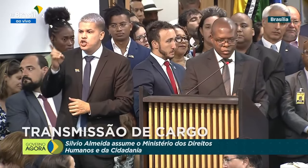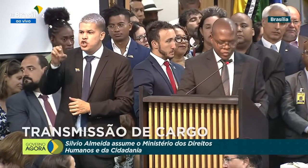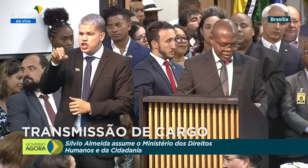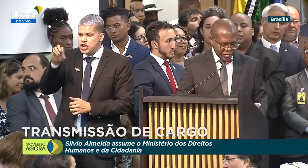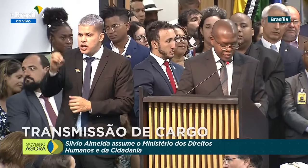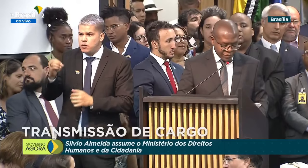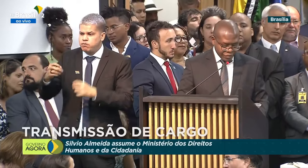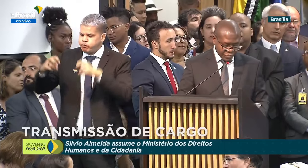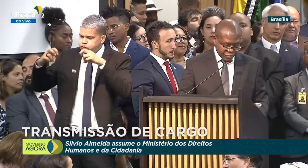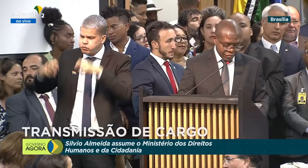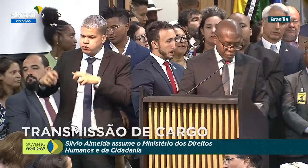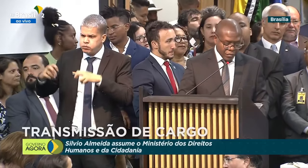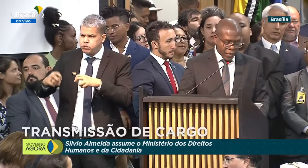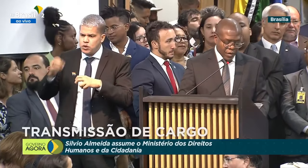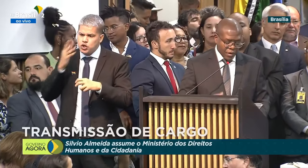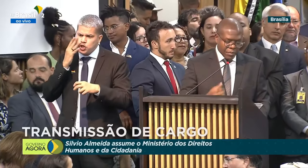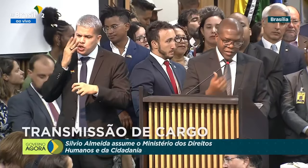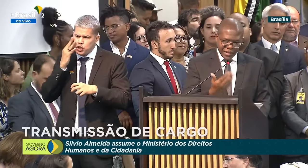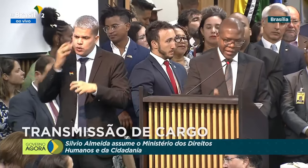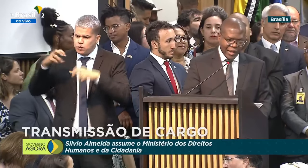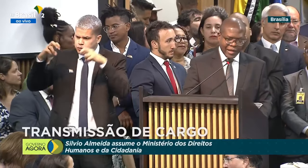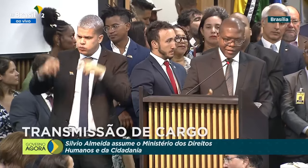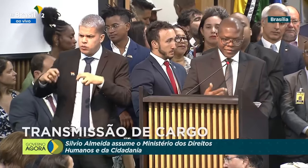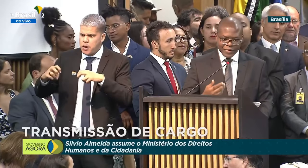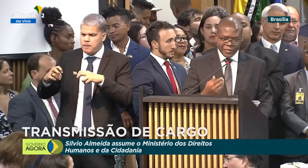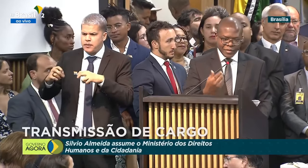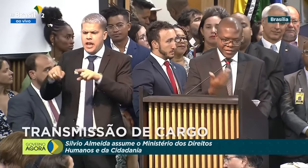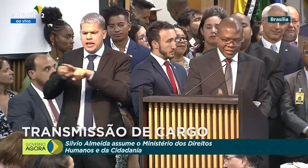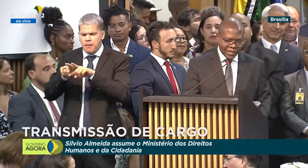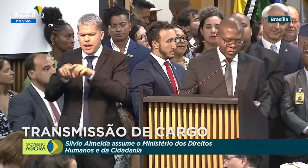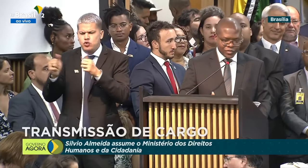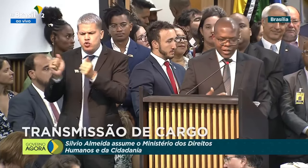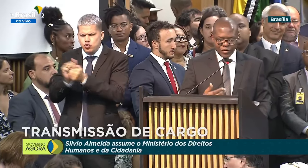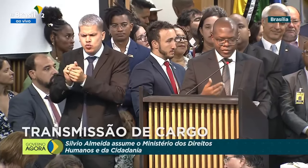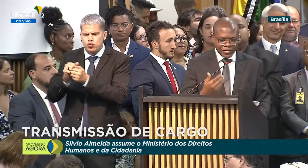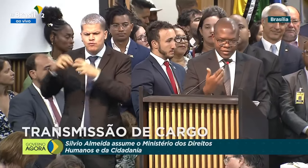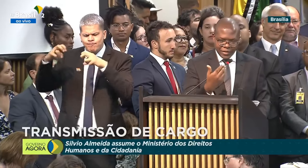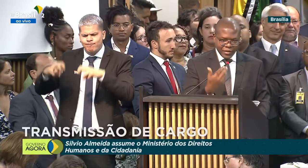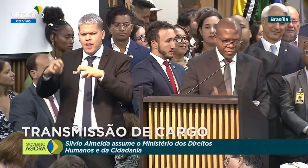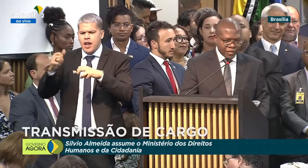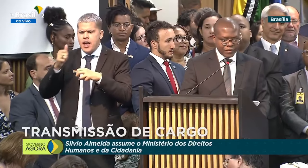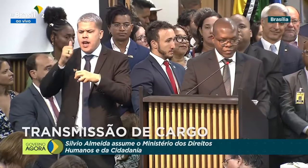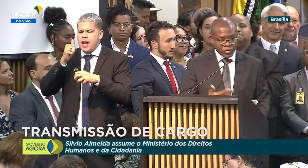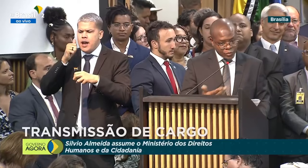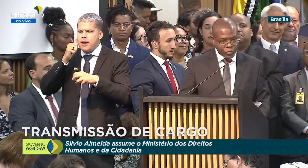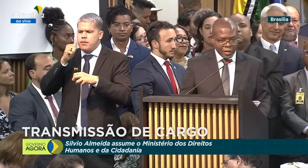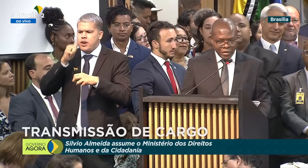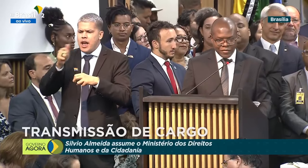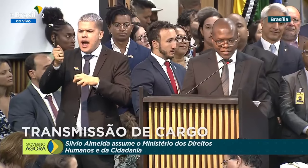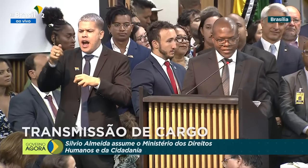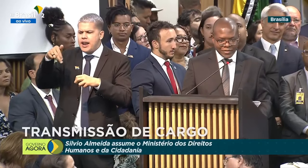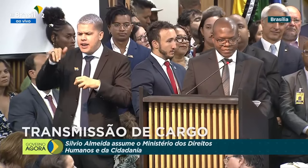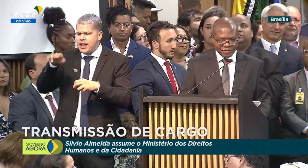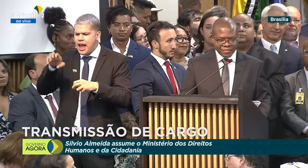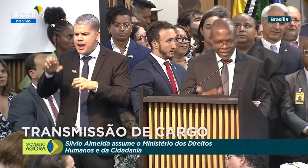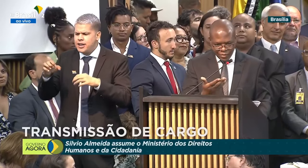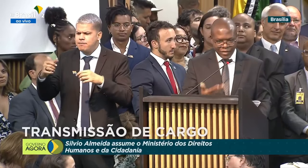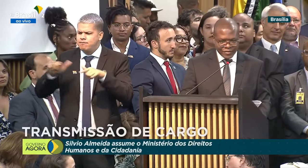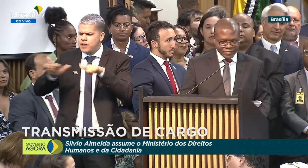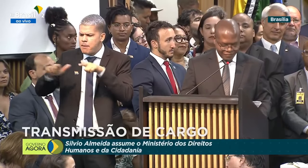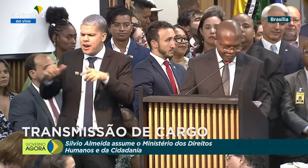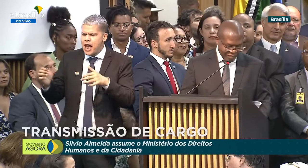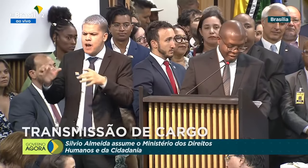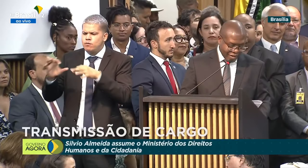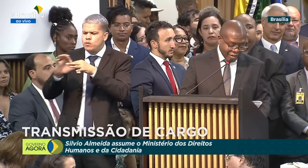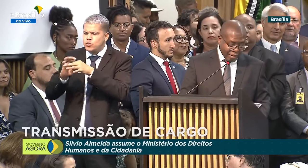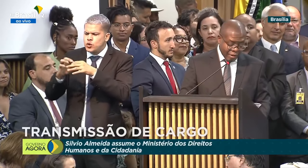o governo federal que eu já disse ministraniele ministração Gonçalves enfim você não trabalha a fazer minha